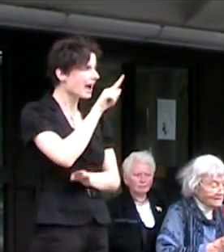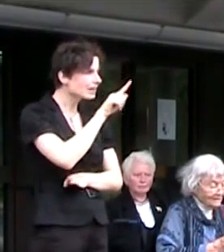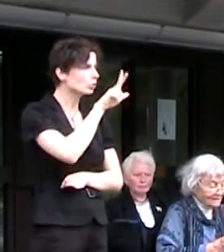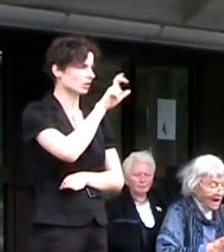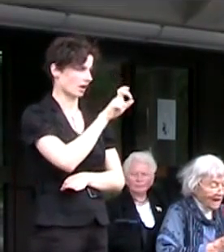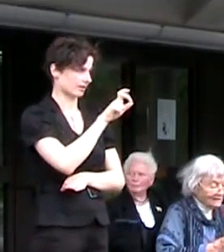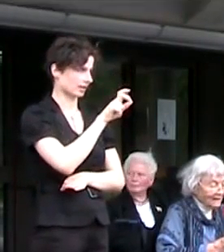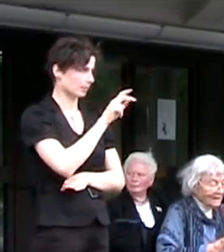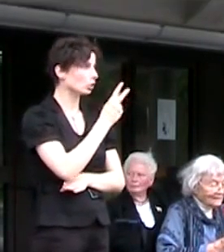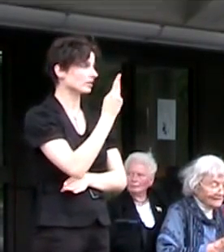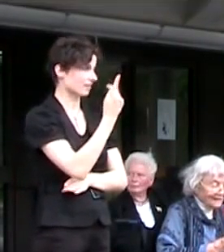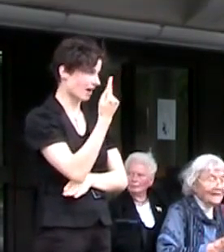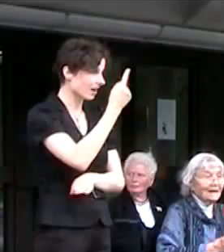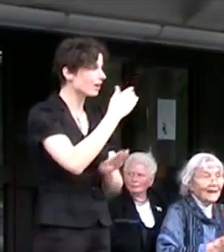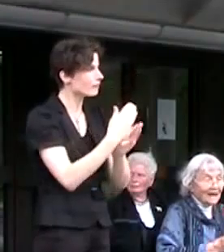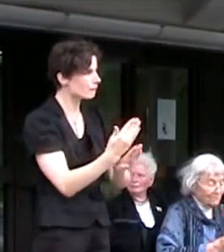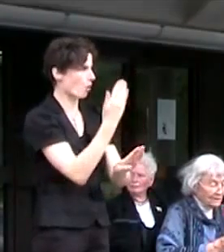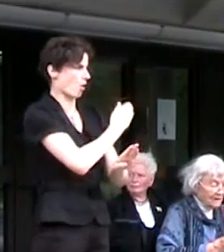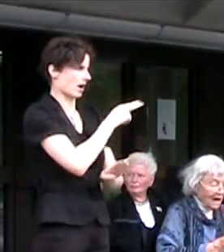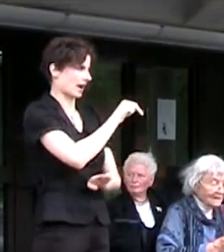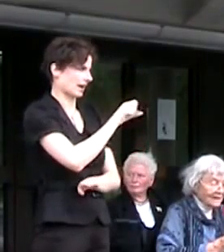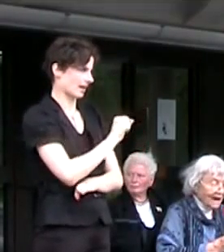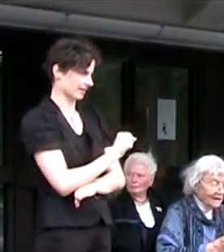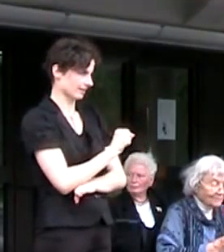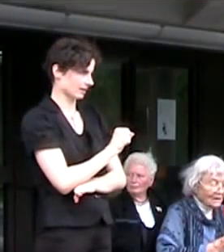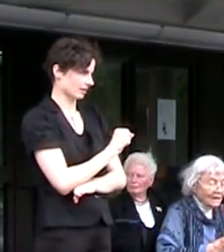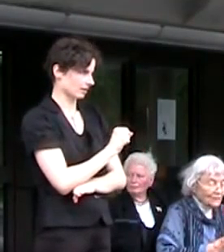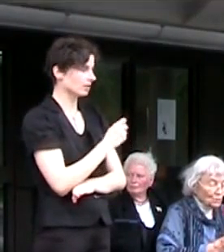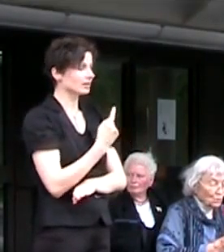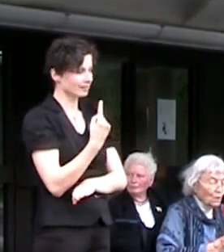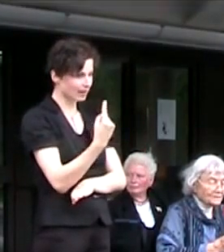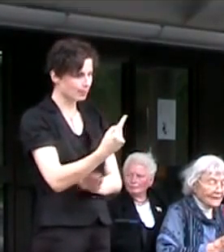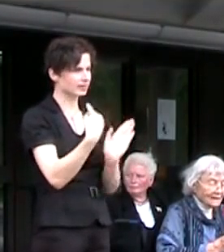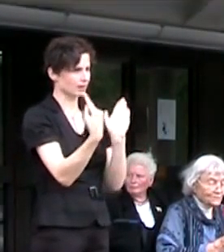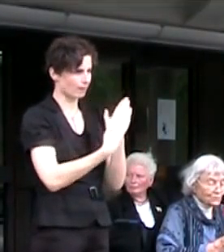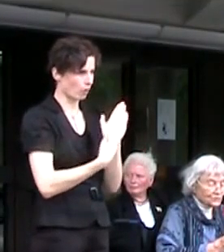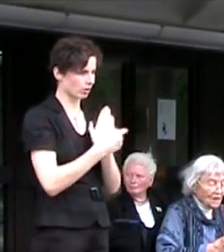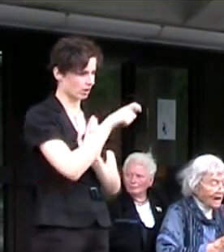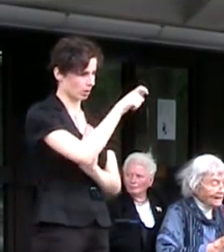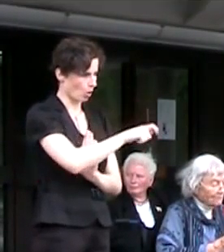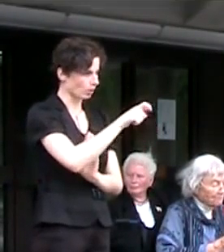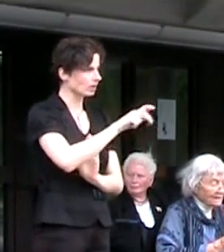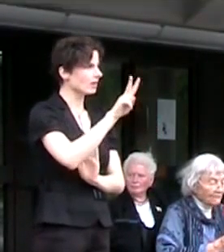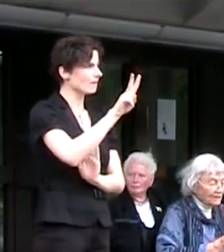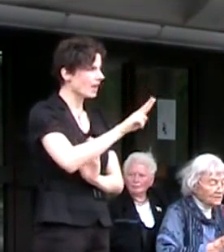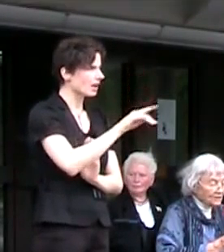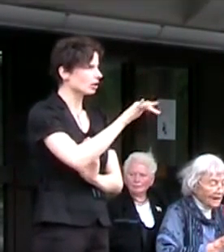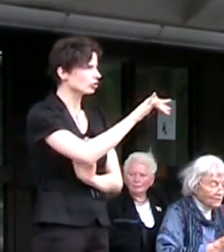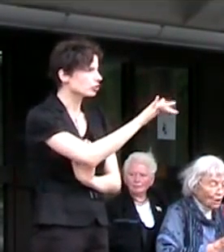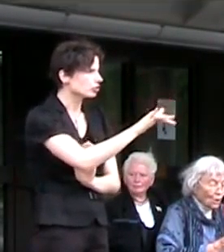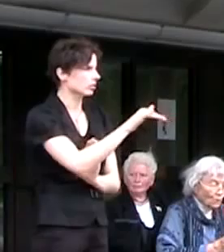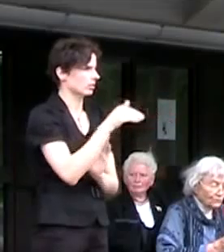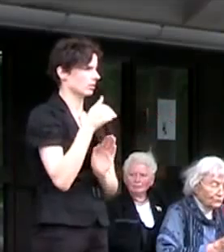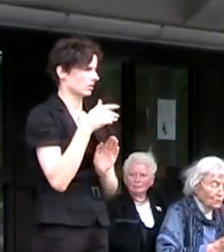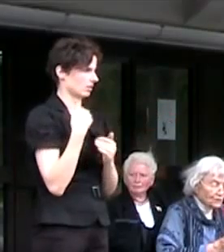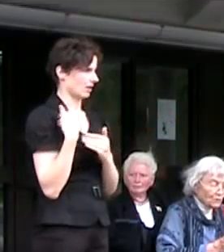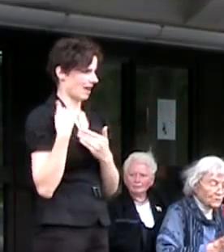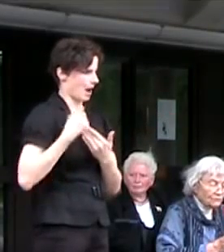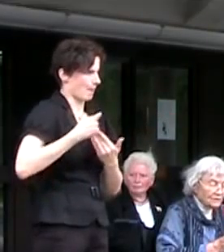sie, Zitat, Träger erblicher Anlagen, die Ursache sozialer Minderwertigkeit